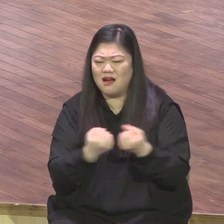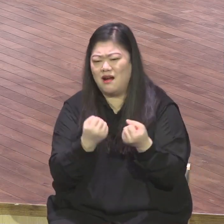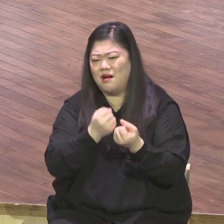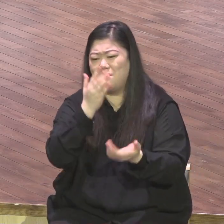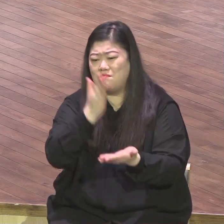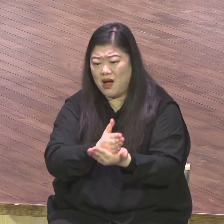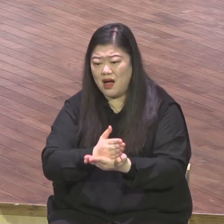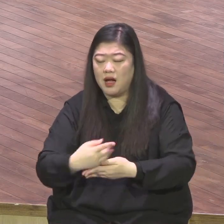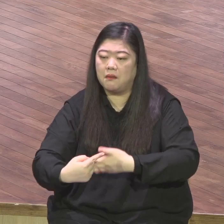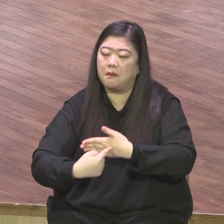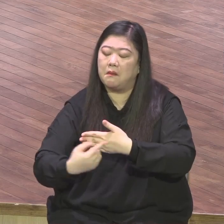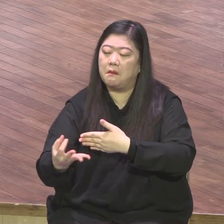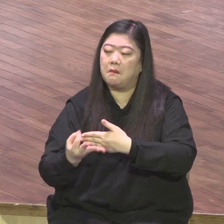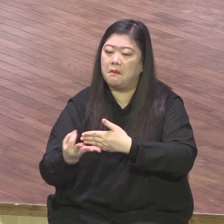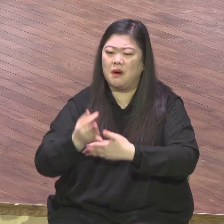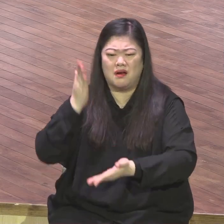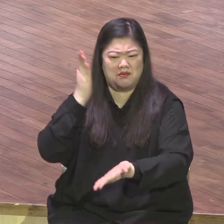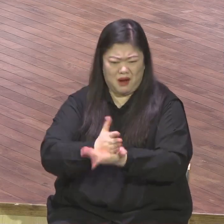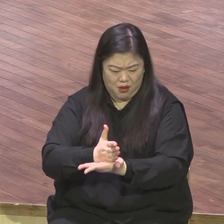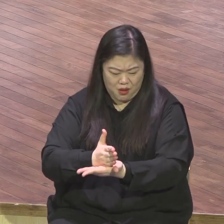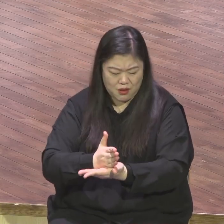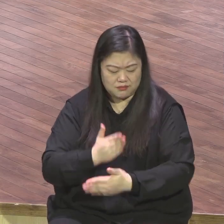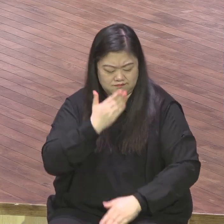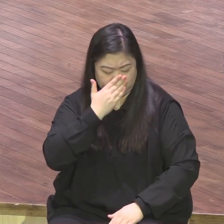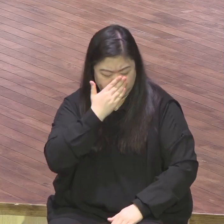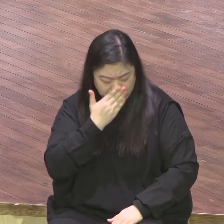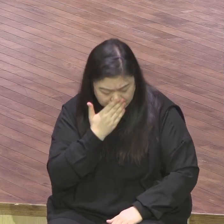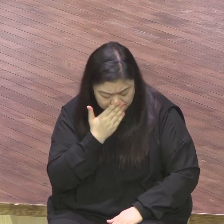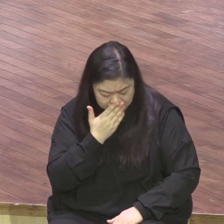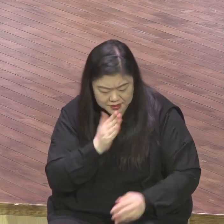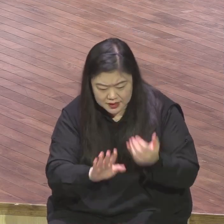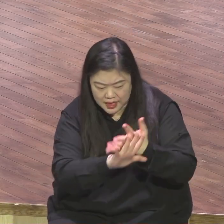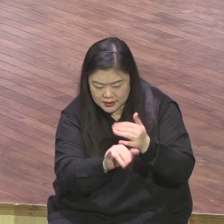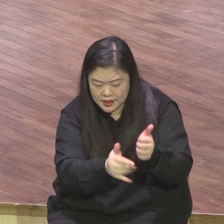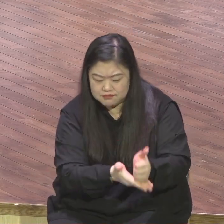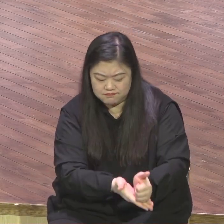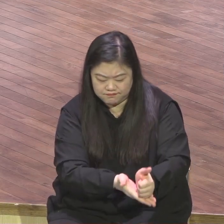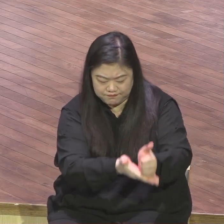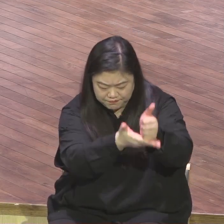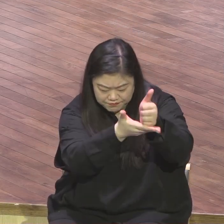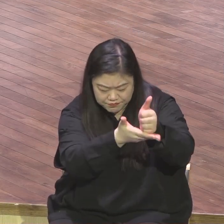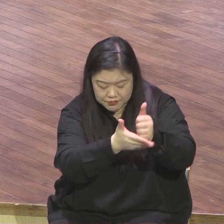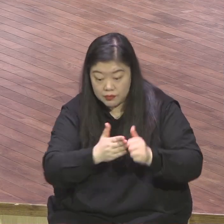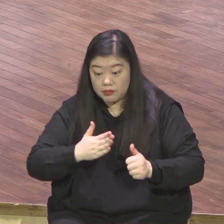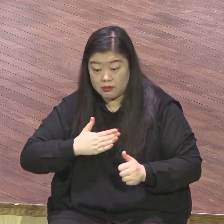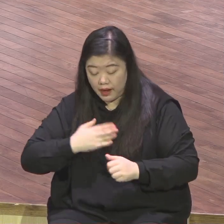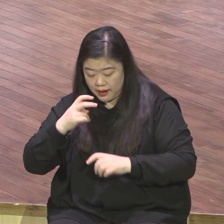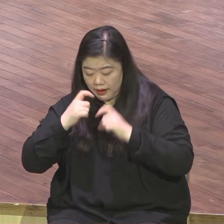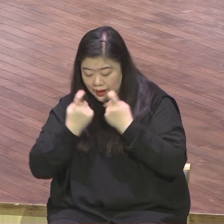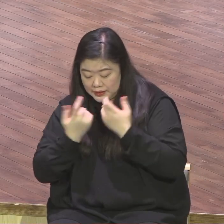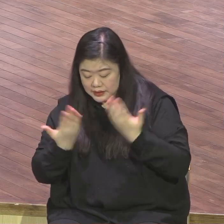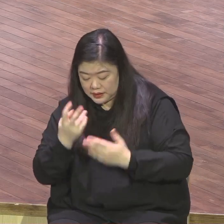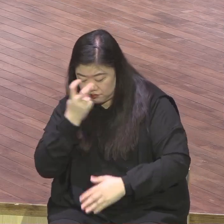말고 오직 겸손한 마음으로 각각 자기보다 남을 낮게 여기고 각각 자기 일을 돌볼 뿐더러 또한 각각